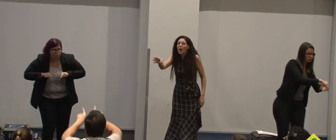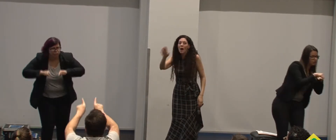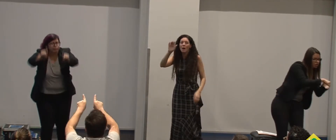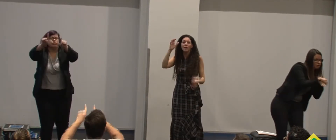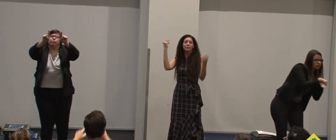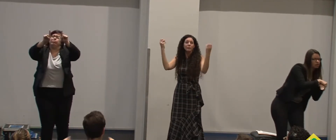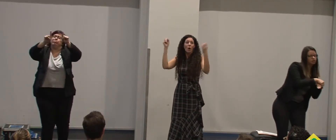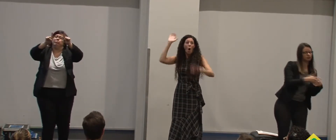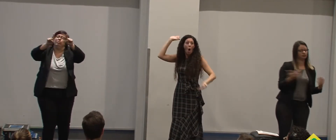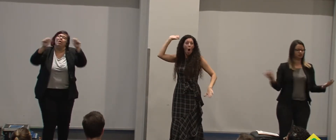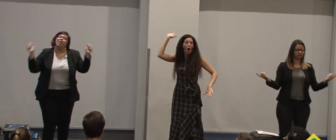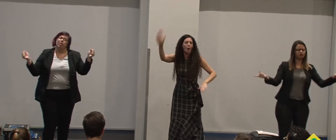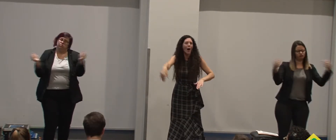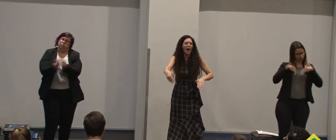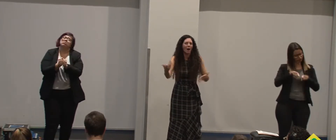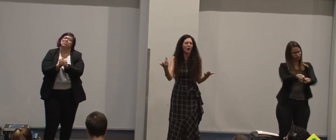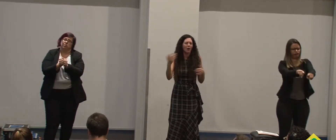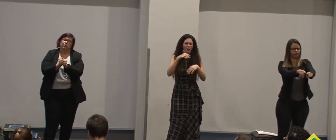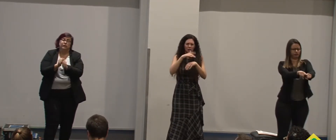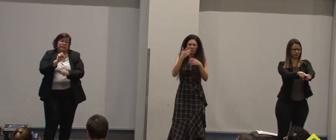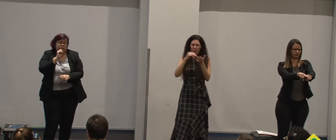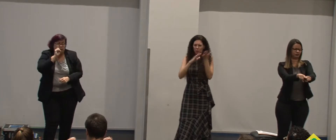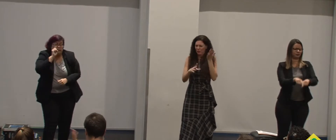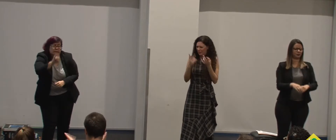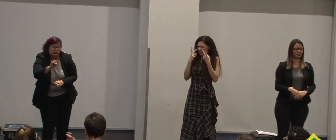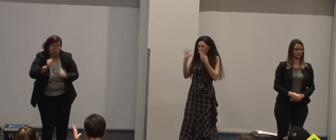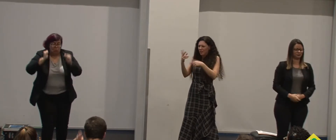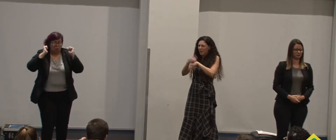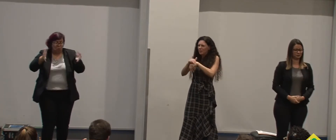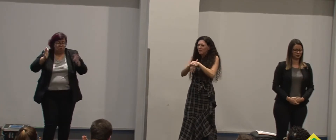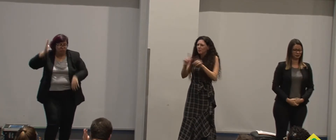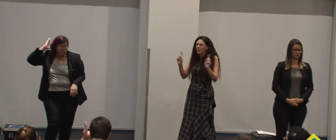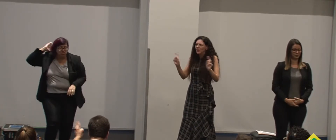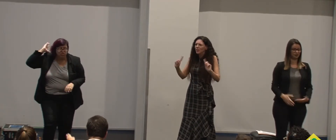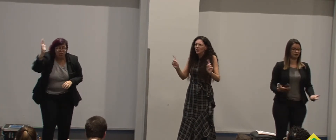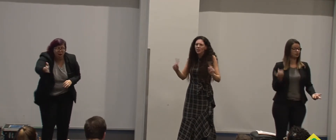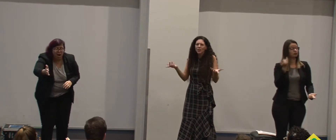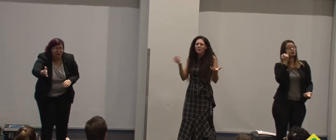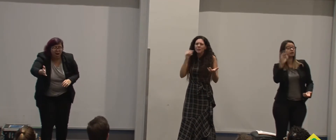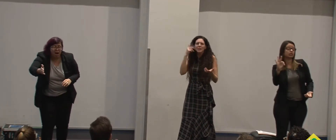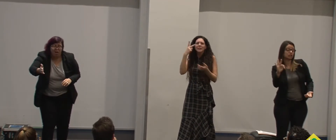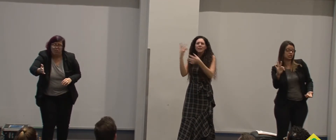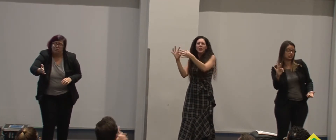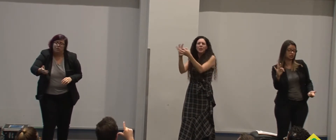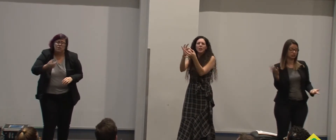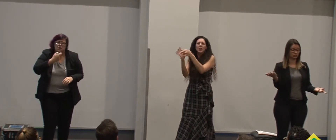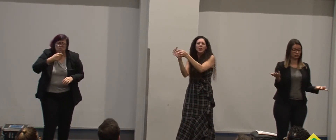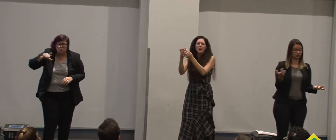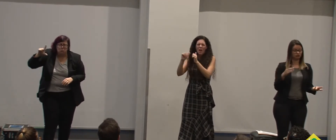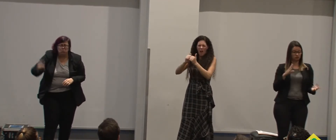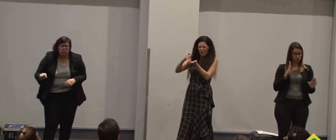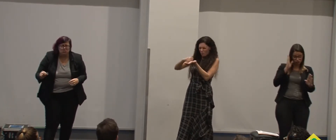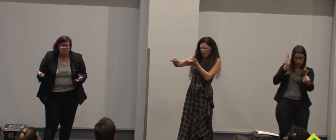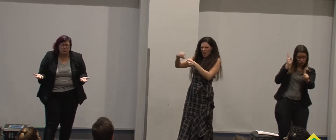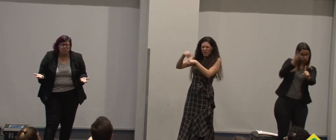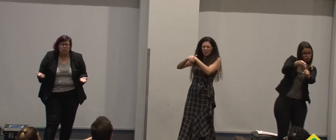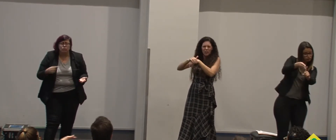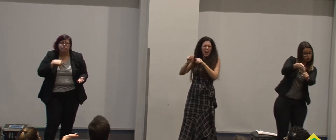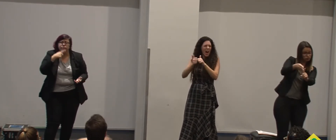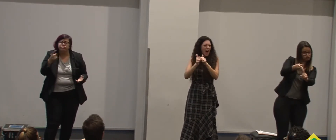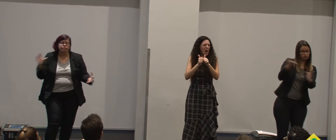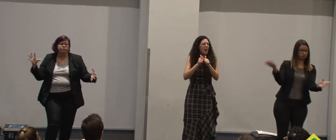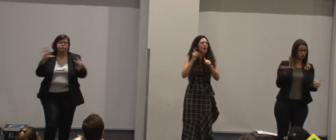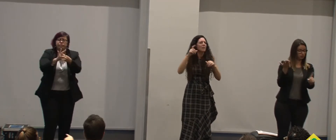duas línguas precisam estar trabalhando em concomitância. Os estudantes, os alunos, eles não podem